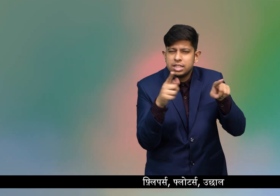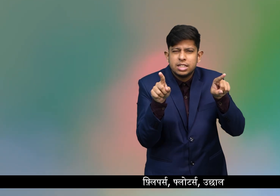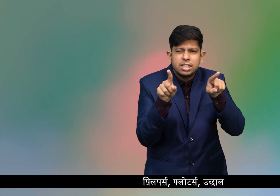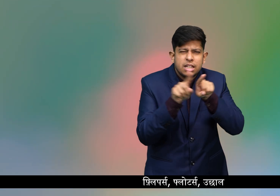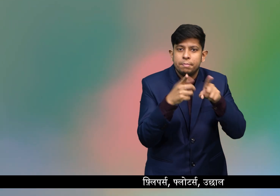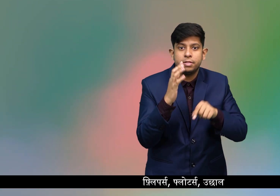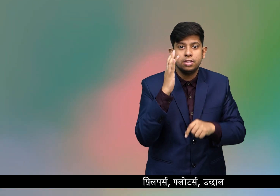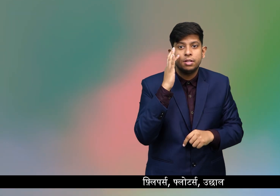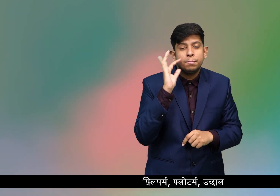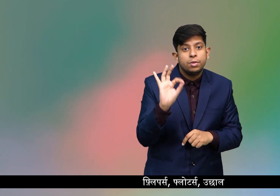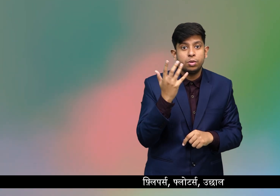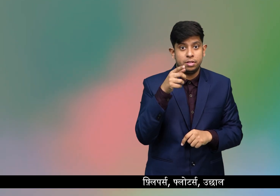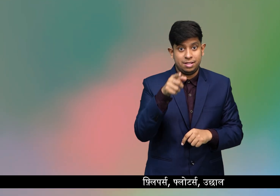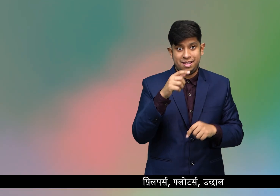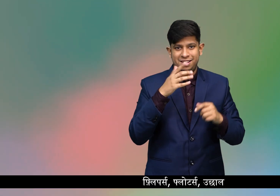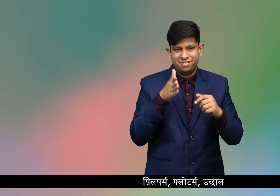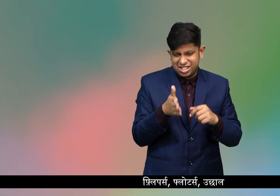फ्लोटर्स, उछाल और